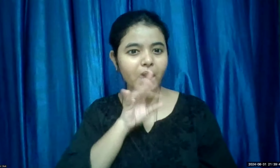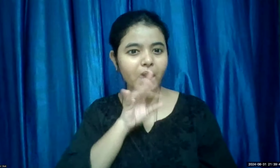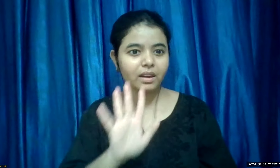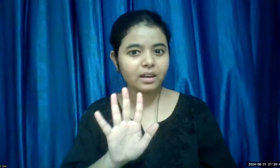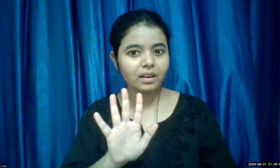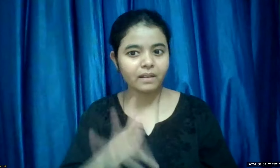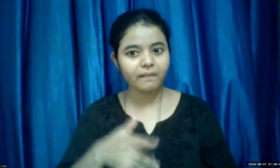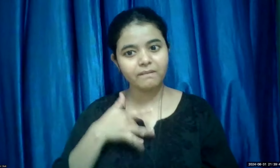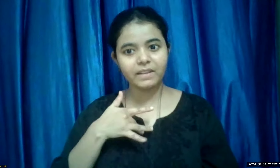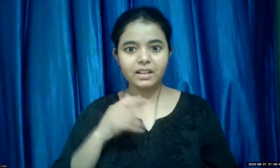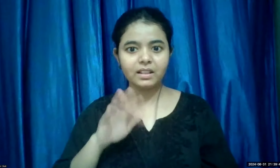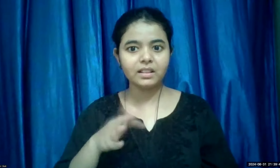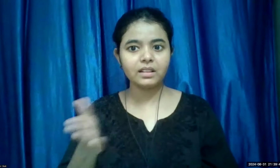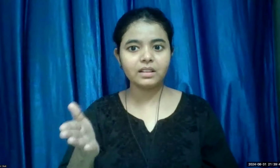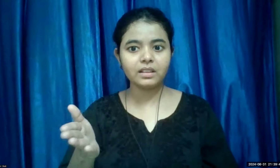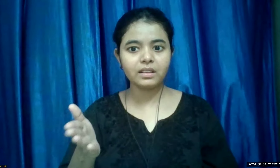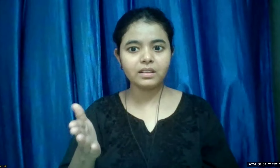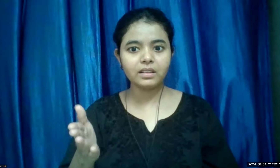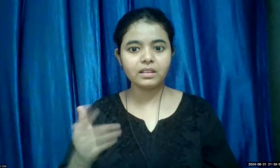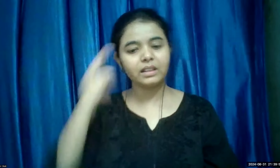जाएगा।